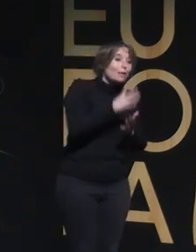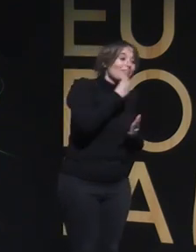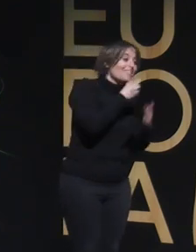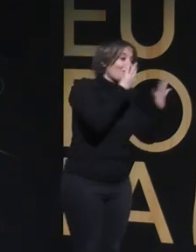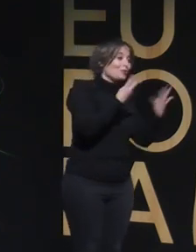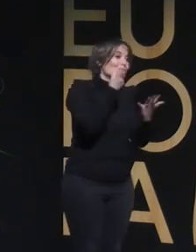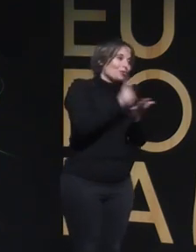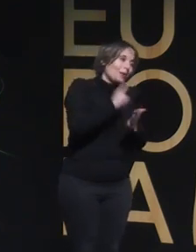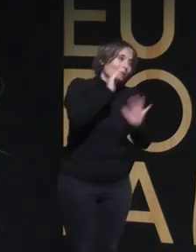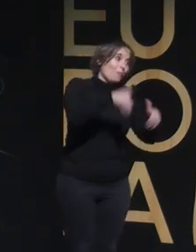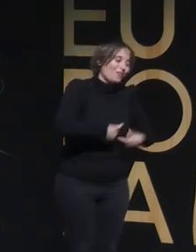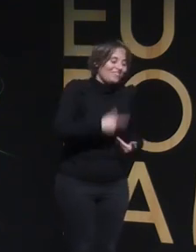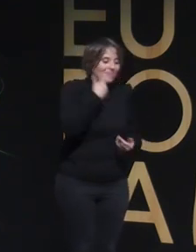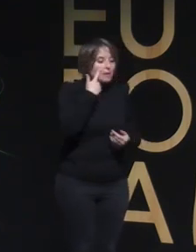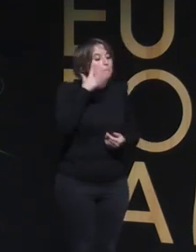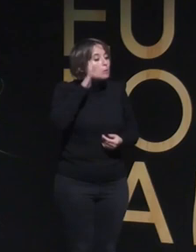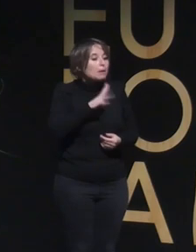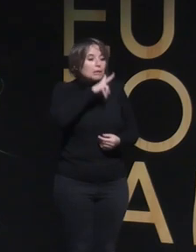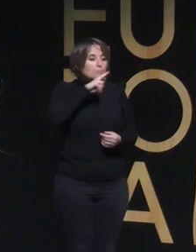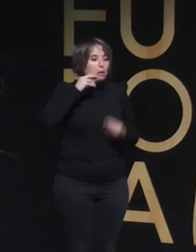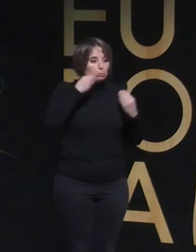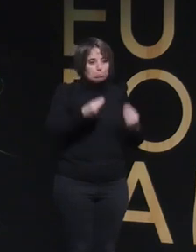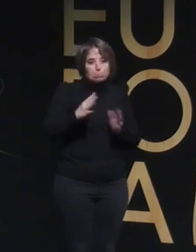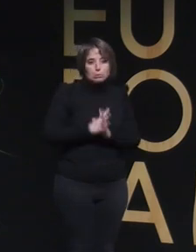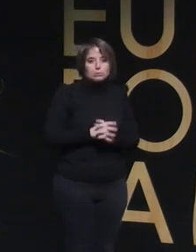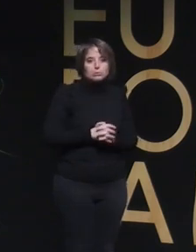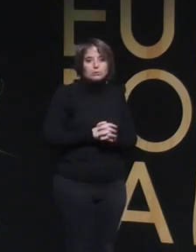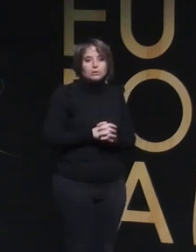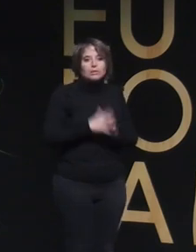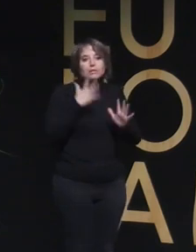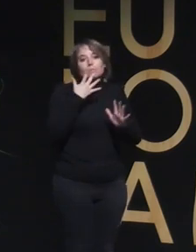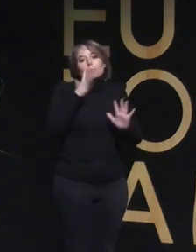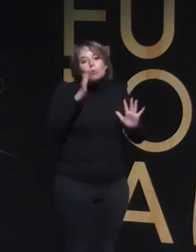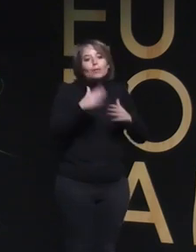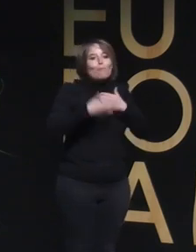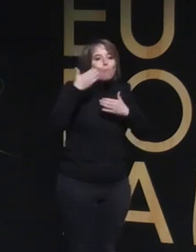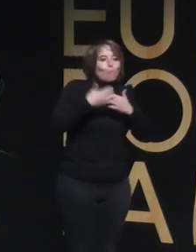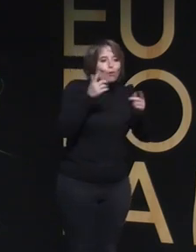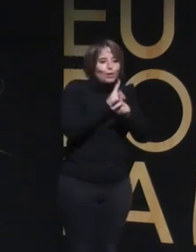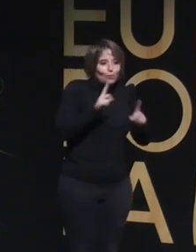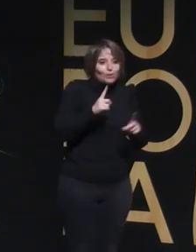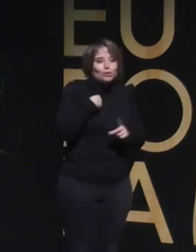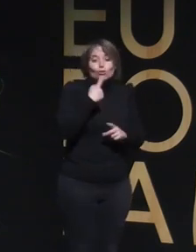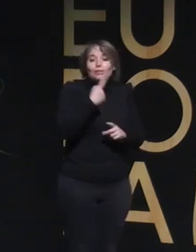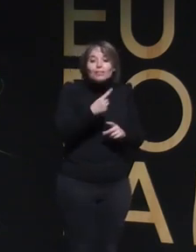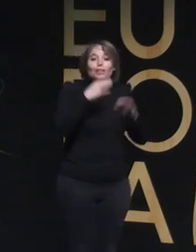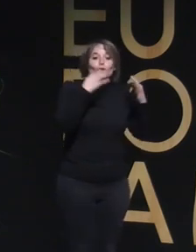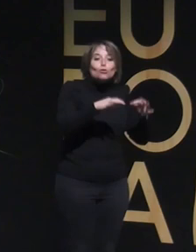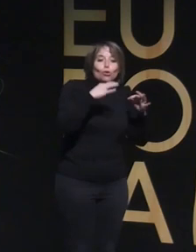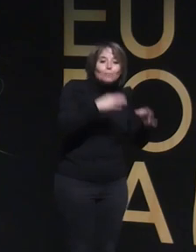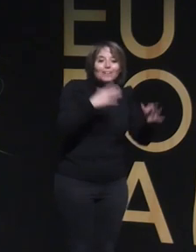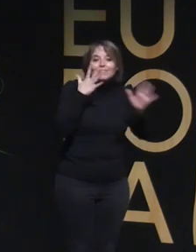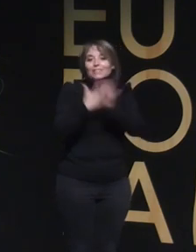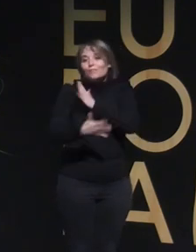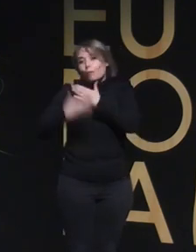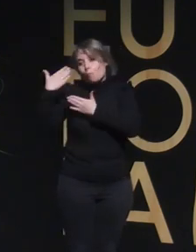vez? Pero a mí me parece un buen valor, ¿no? No me parezca que no esté de moda. Sí. Yo siempre suelo decir, la normalidad no siempre es lo